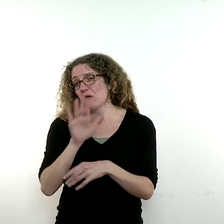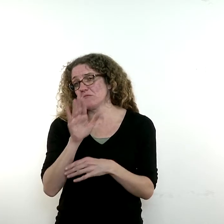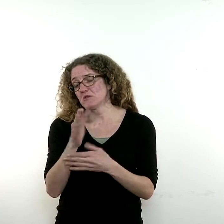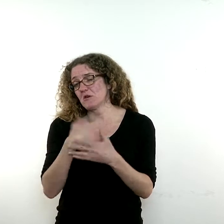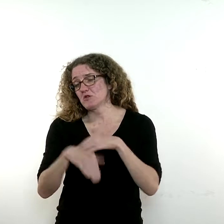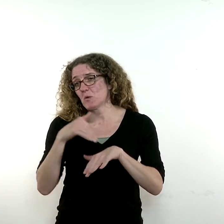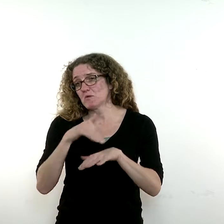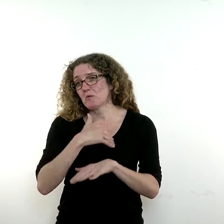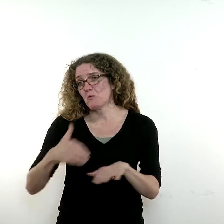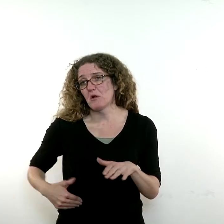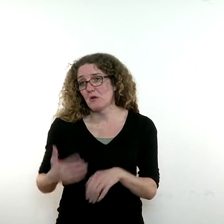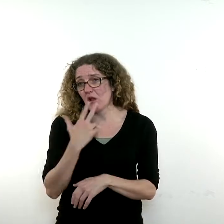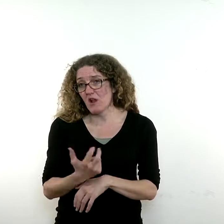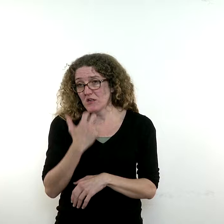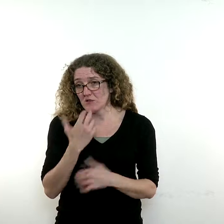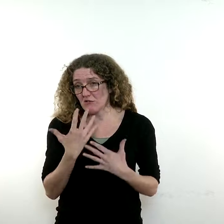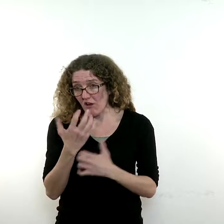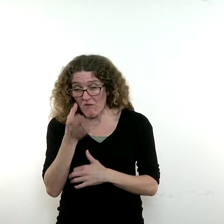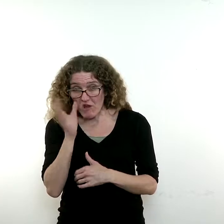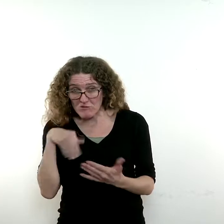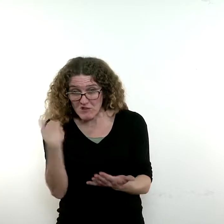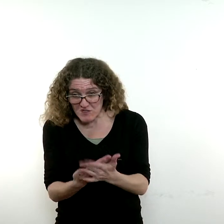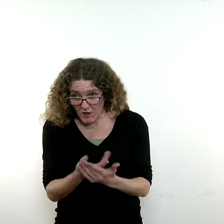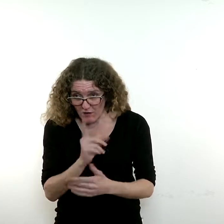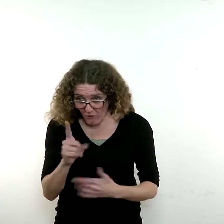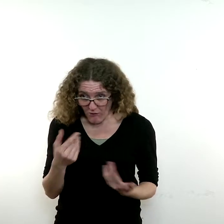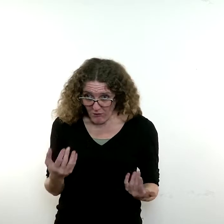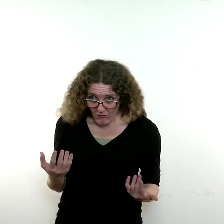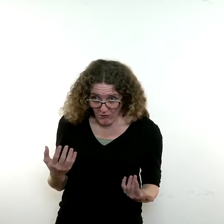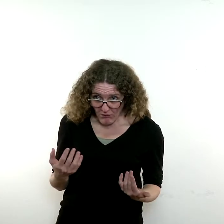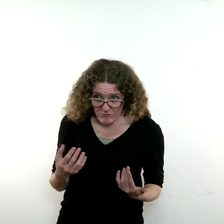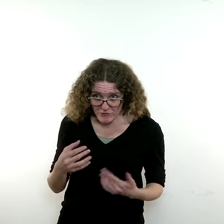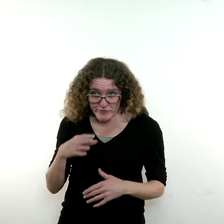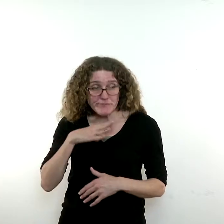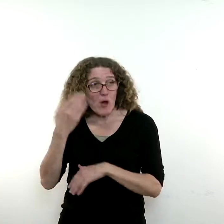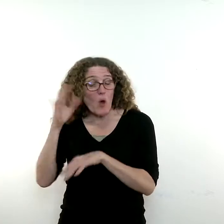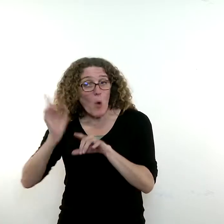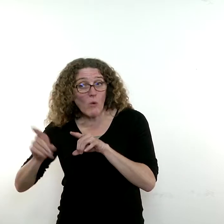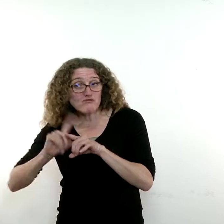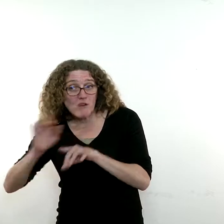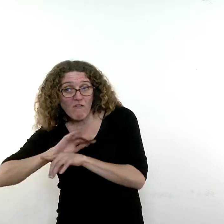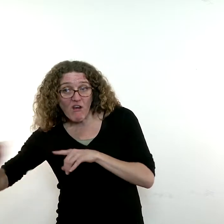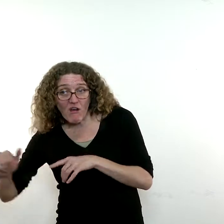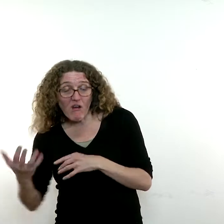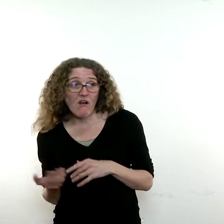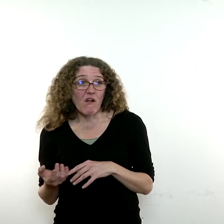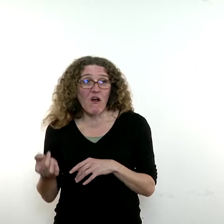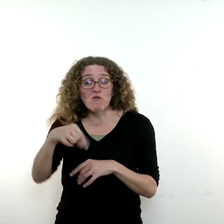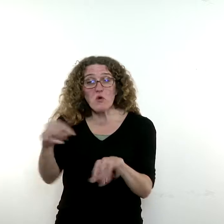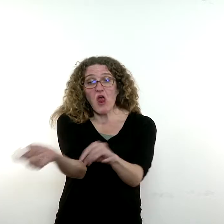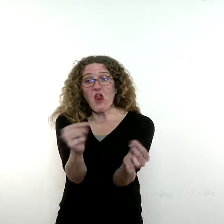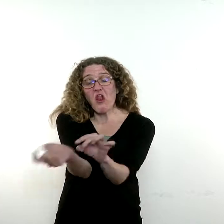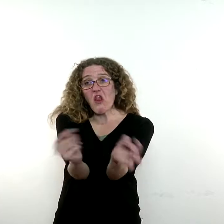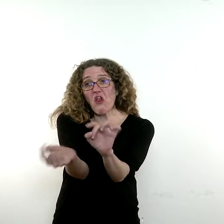les Montpelliérains ne sont pas là pour écouter ce genre de trucs. Voilà, on a autre chose à faire que toutes ces bassesses qui circulent comme ça. Il y a des affaires qui sont